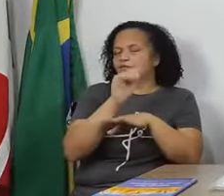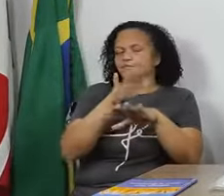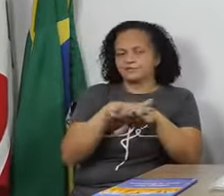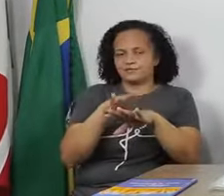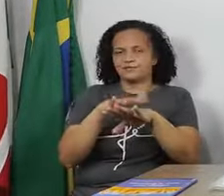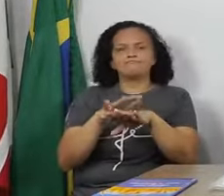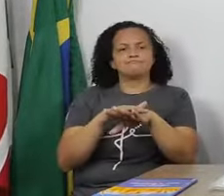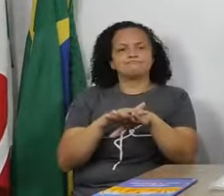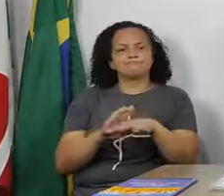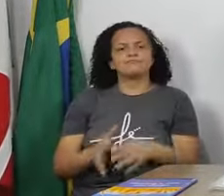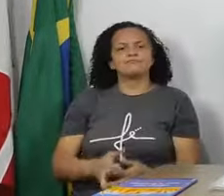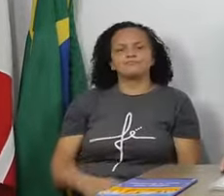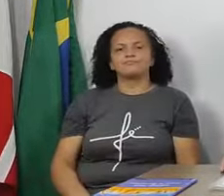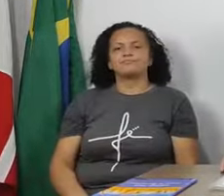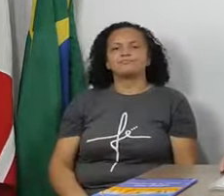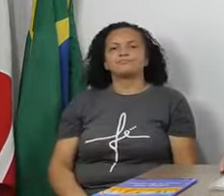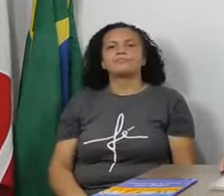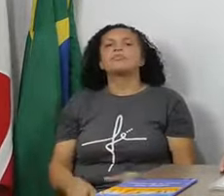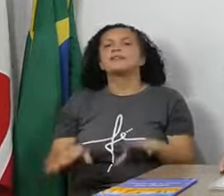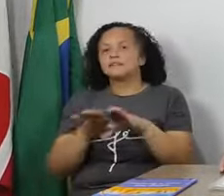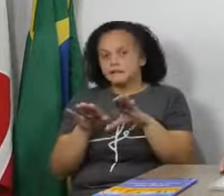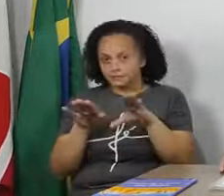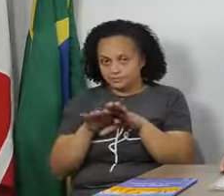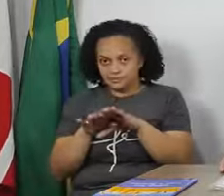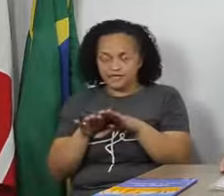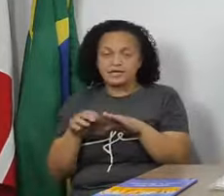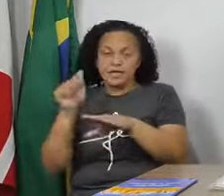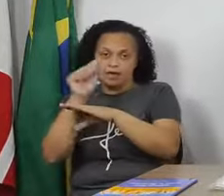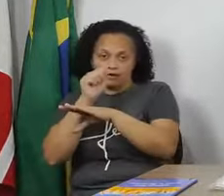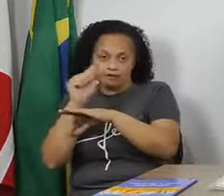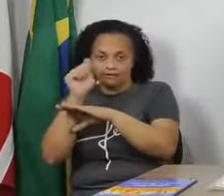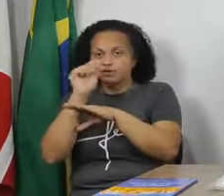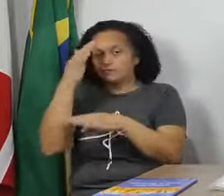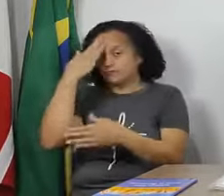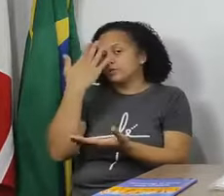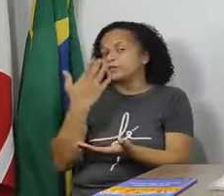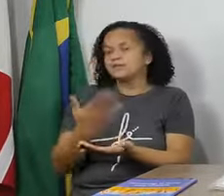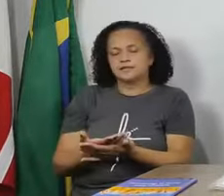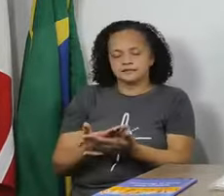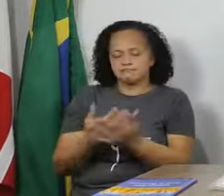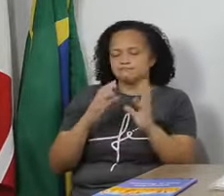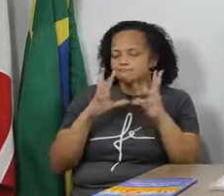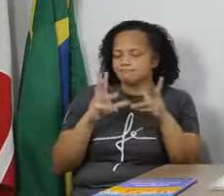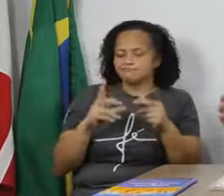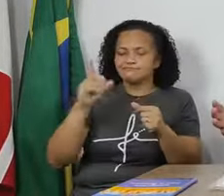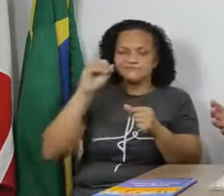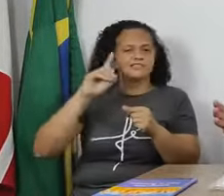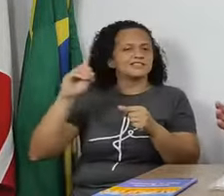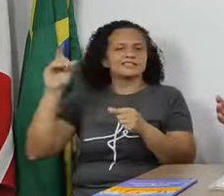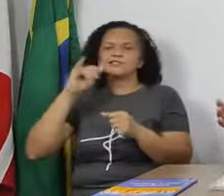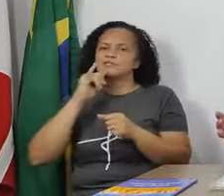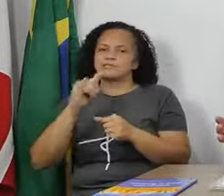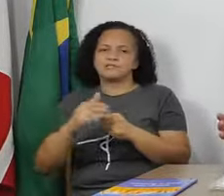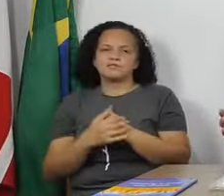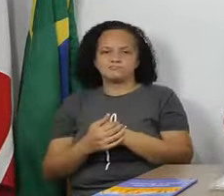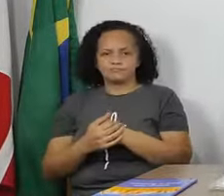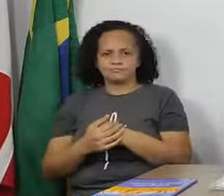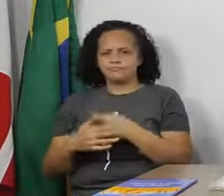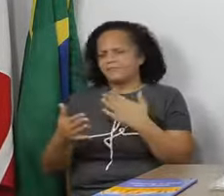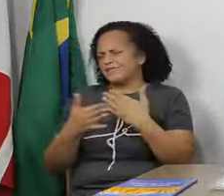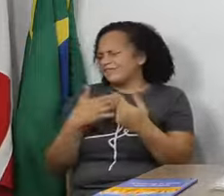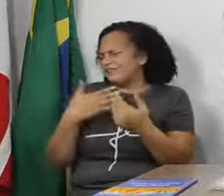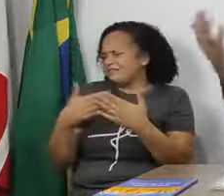Segundo, ele tomou uma firme decisão de crer no que Deus havia dito para ele, independentemente do